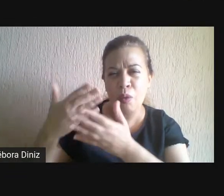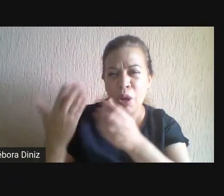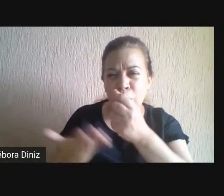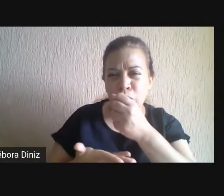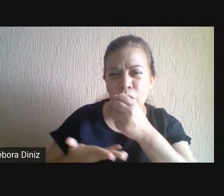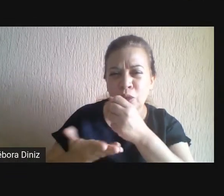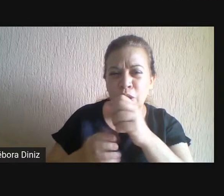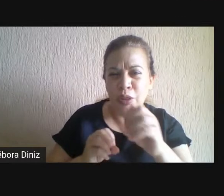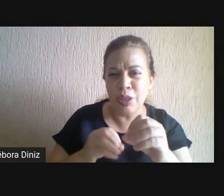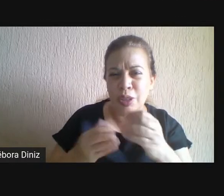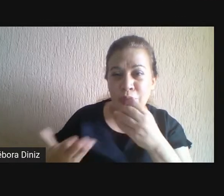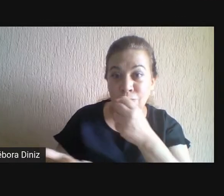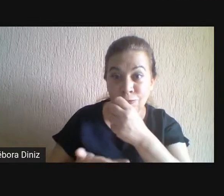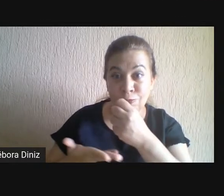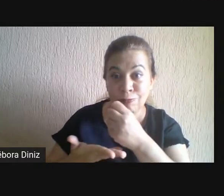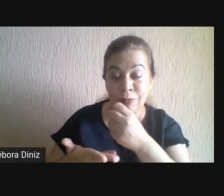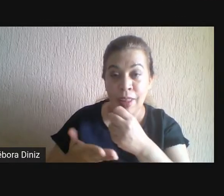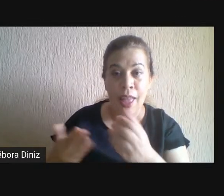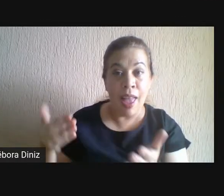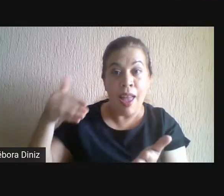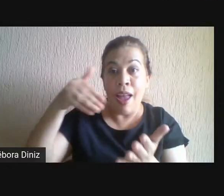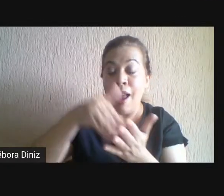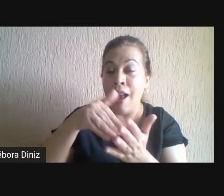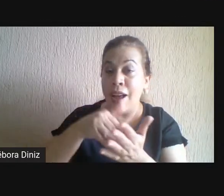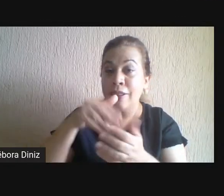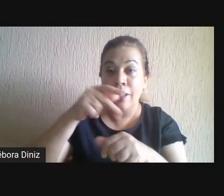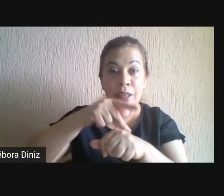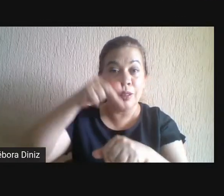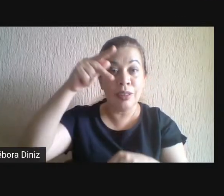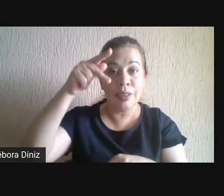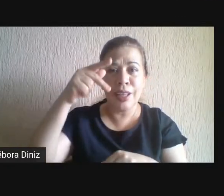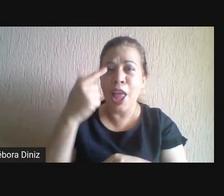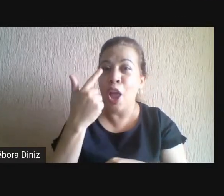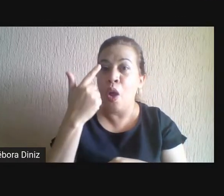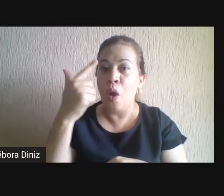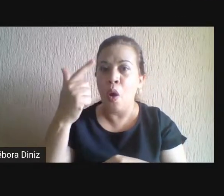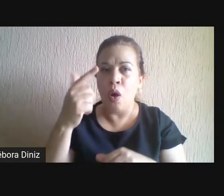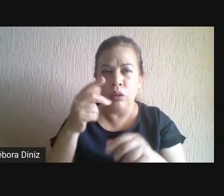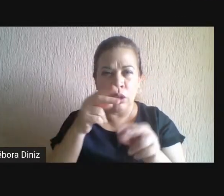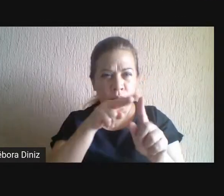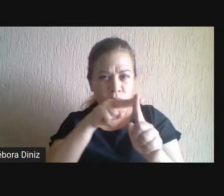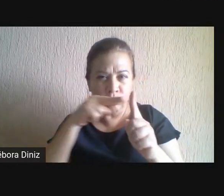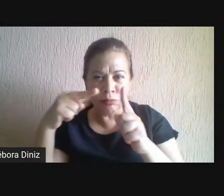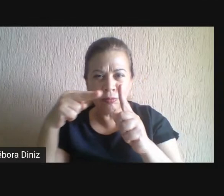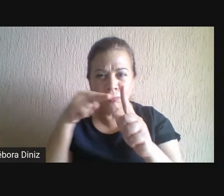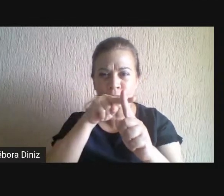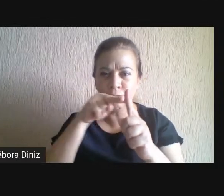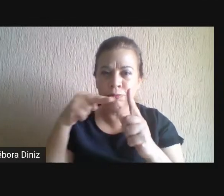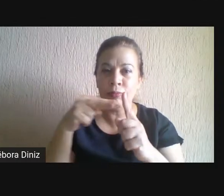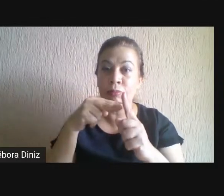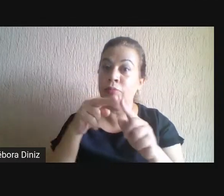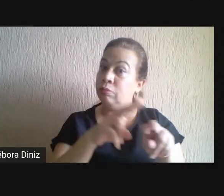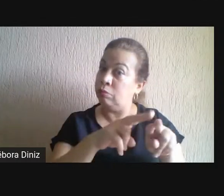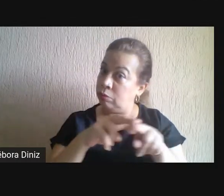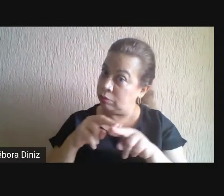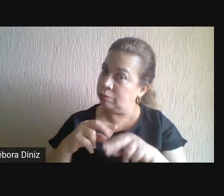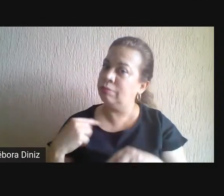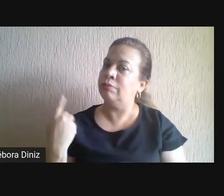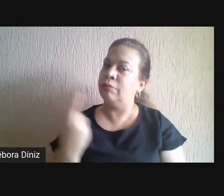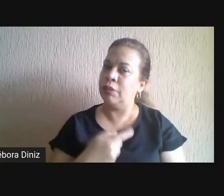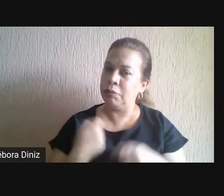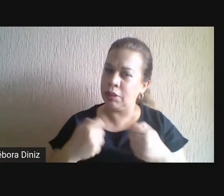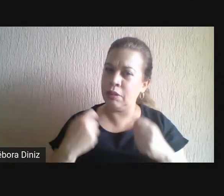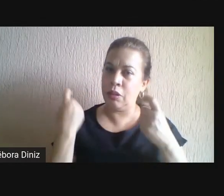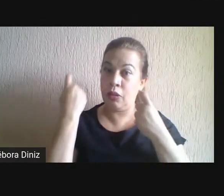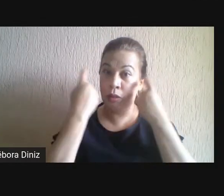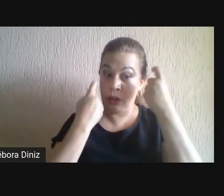a pós-graduação, é uma outra concepção. É por isso que nós temos que ter muita preocupação